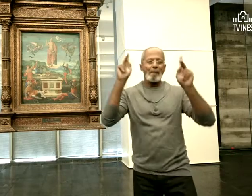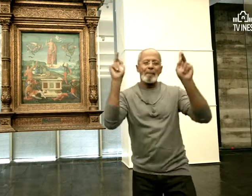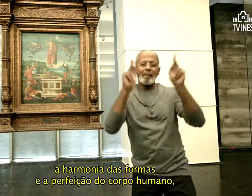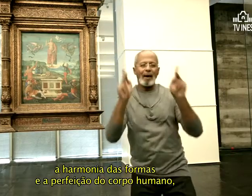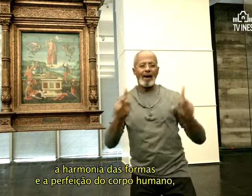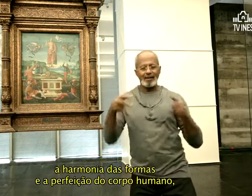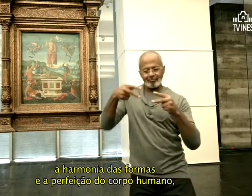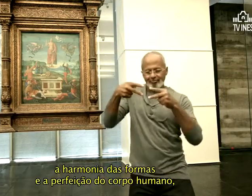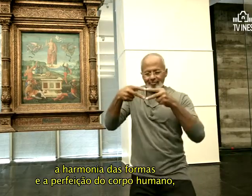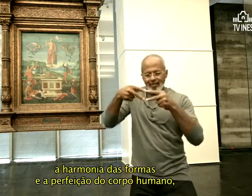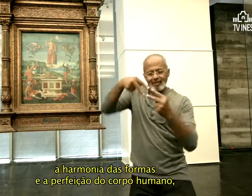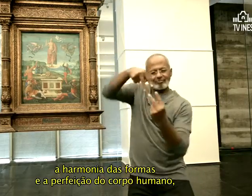a harmonia das formas